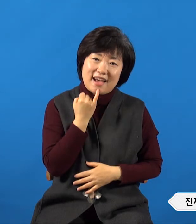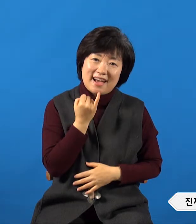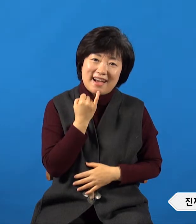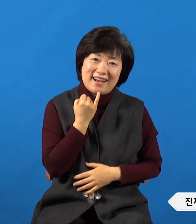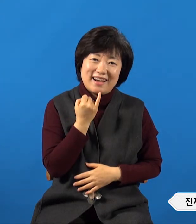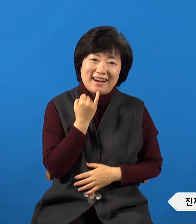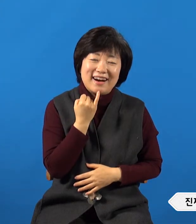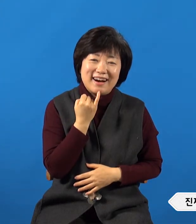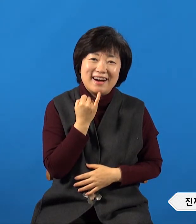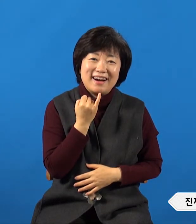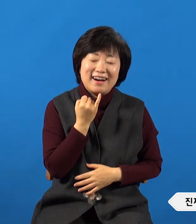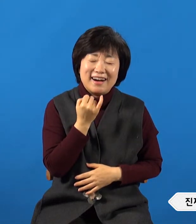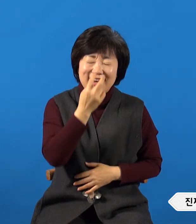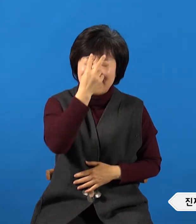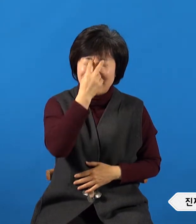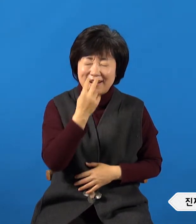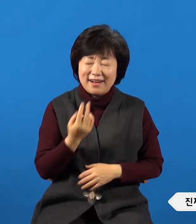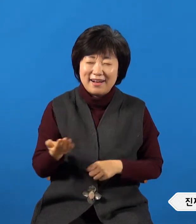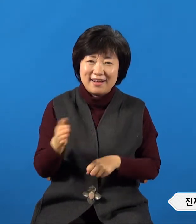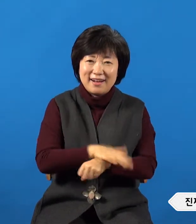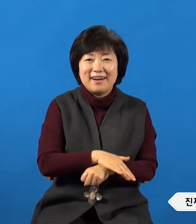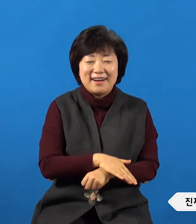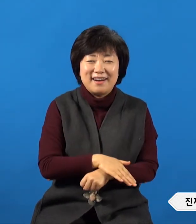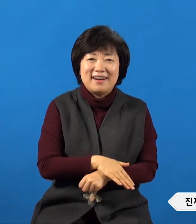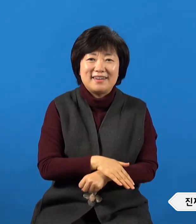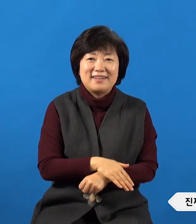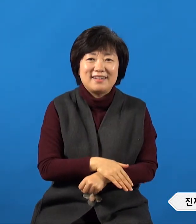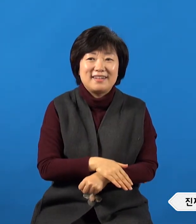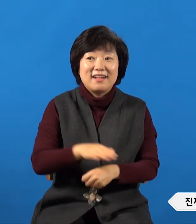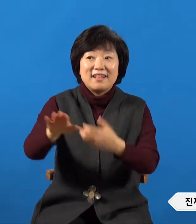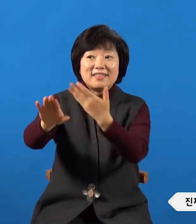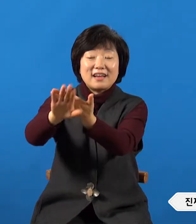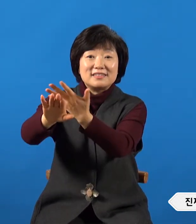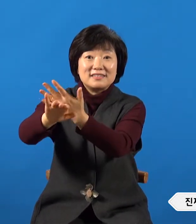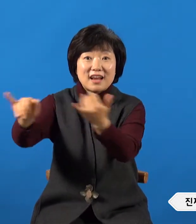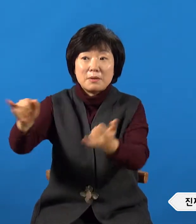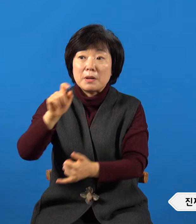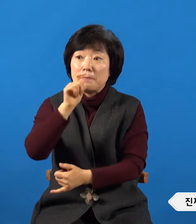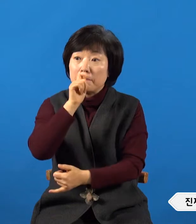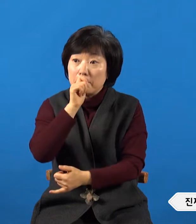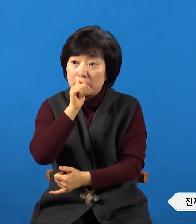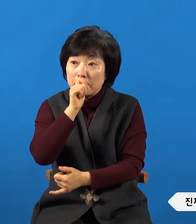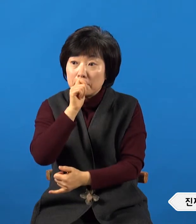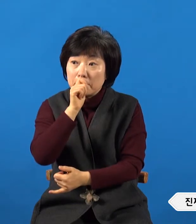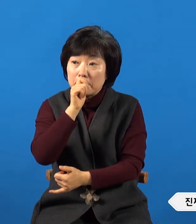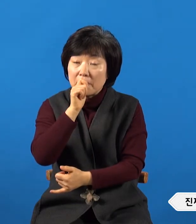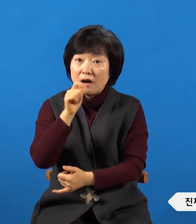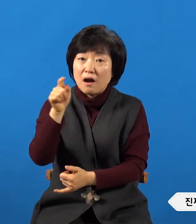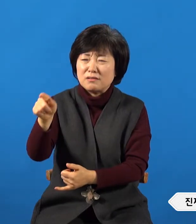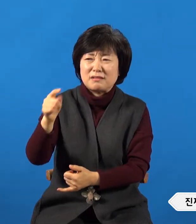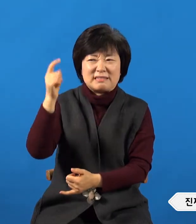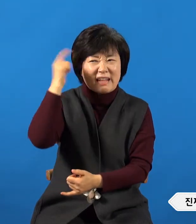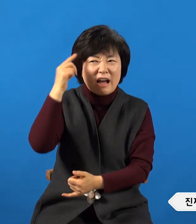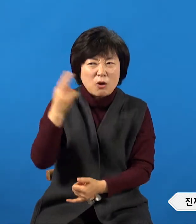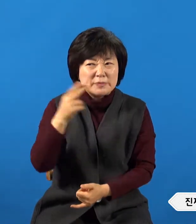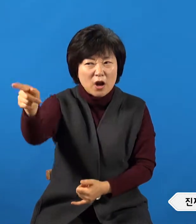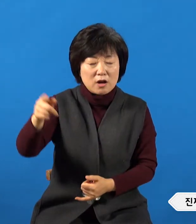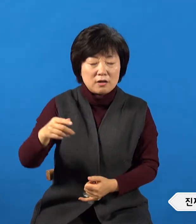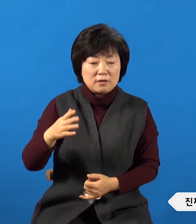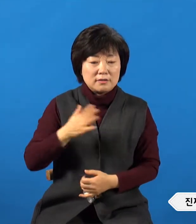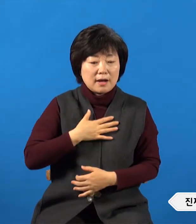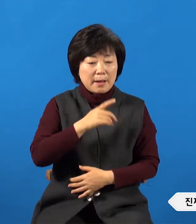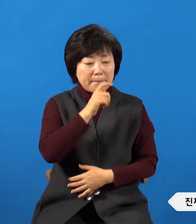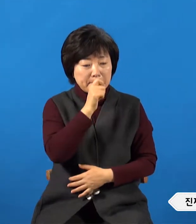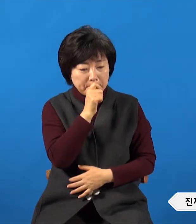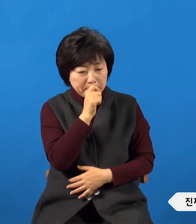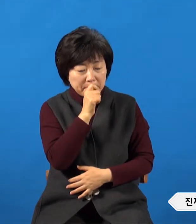것이 되어버리는 것을 우리는 보게 됩니다. 남이 침묵하면 생각이 없는 겁니다. 내가